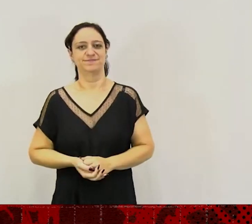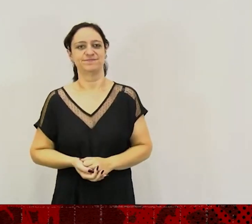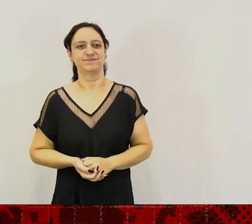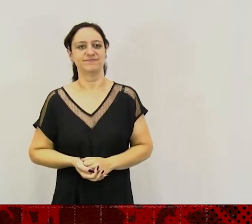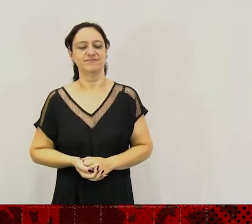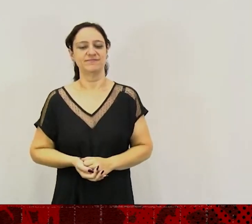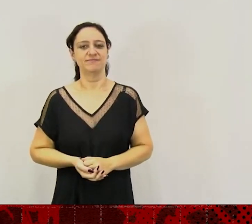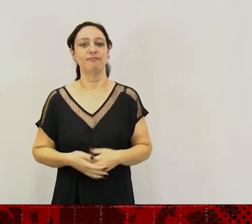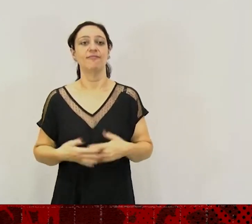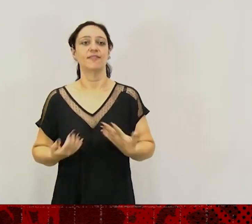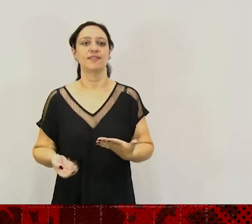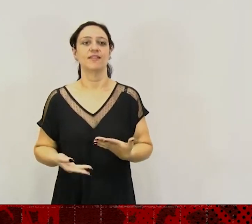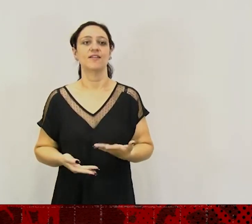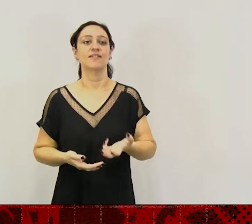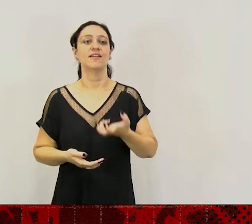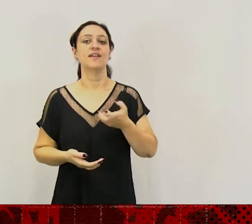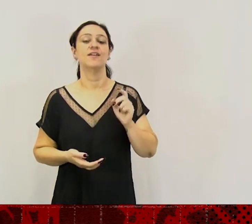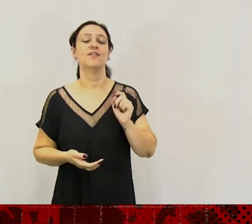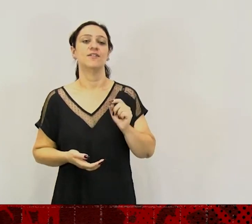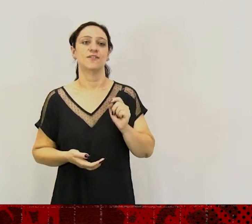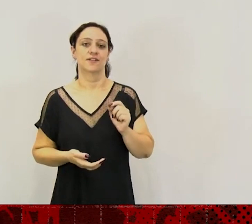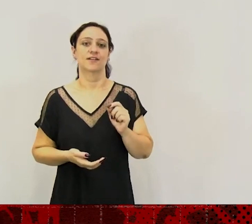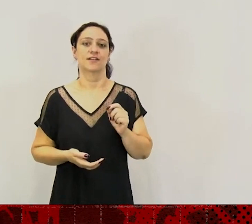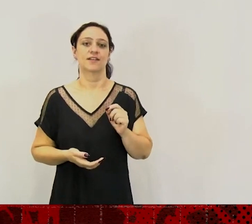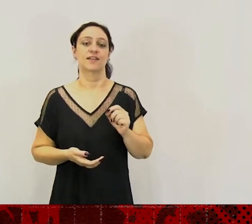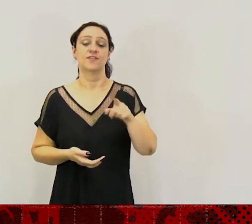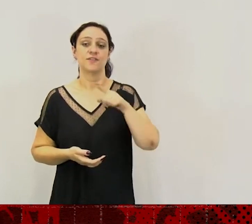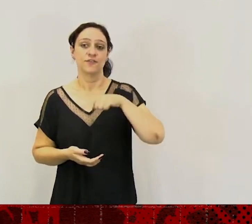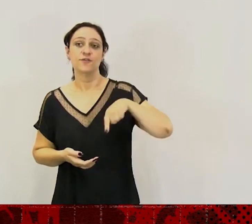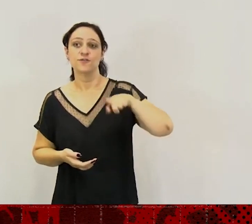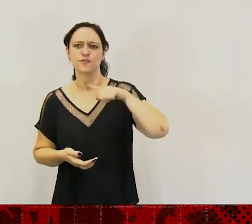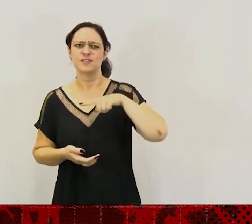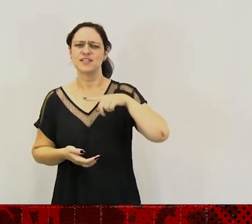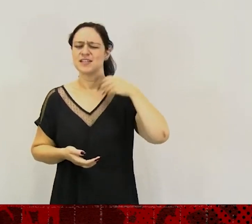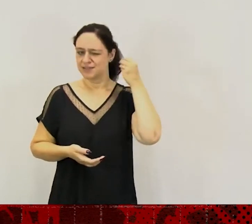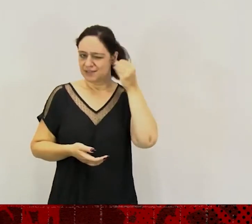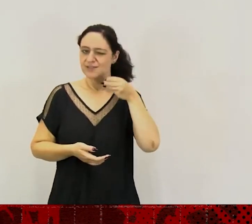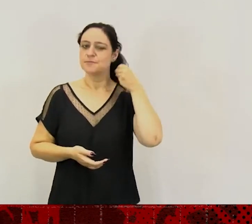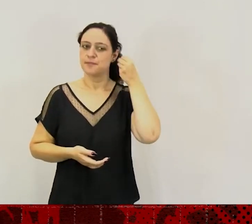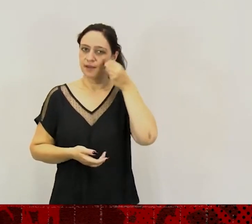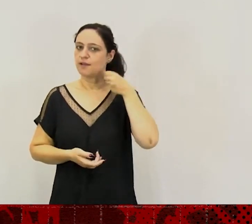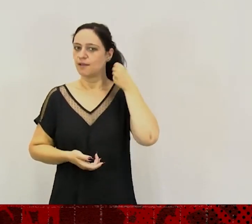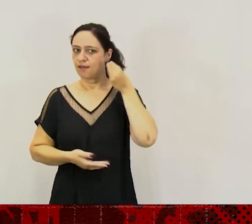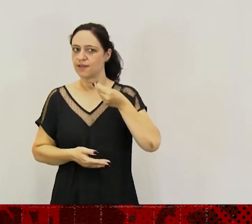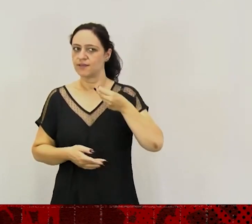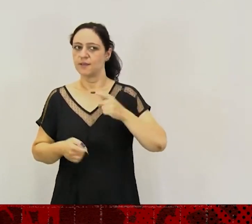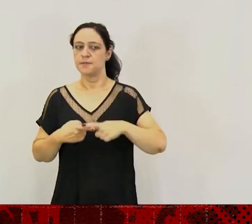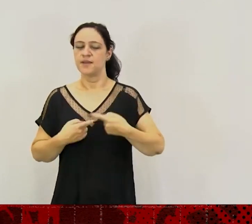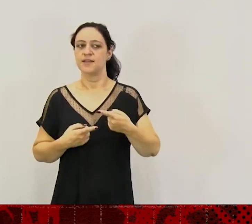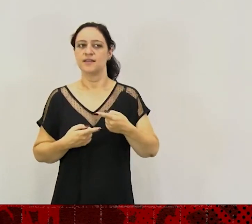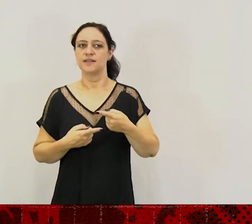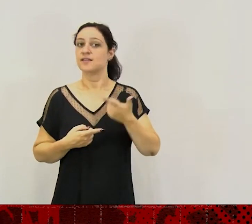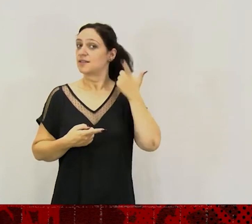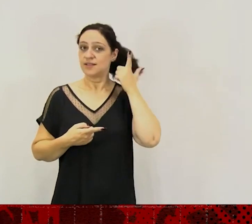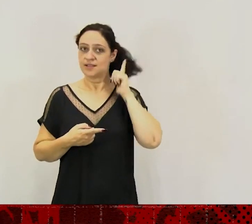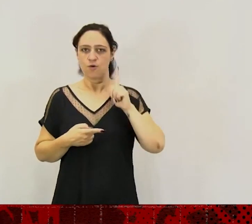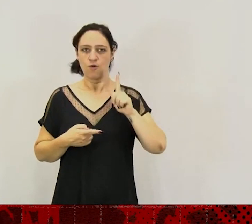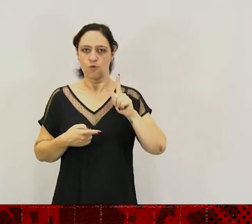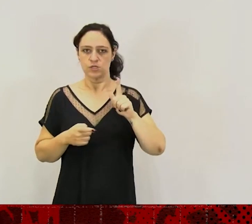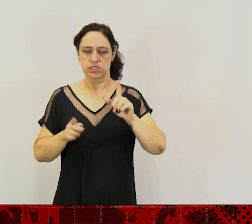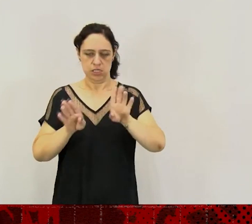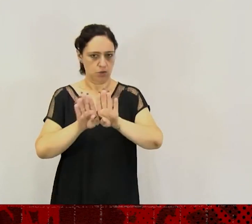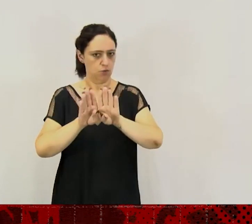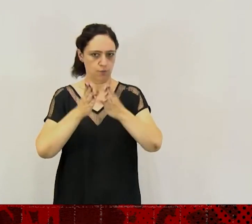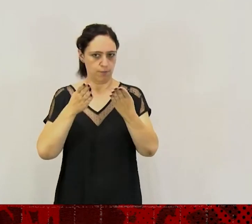Então, nós queríamos que vocês passassem por isso, para que vocês tivessem talvez uma experiência, mas quem não passou, não